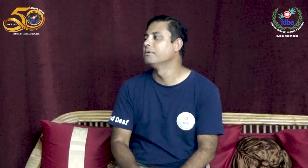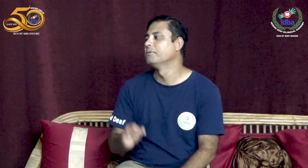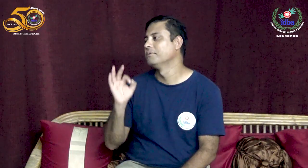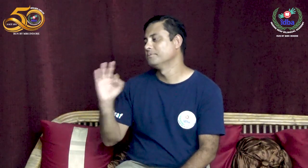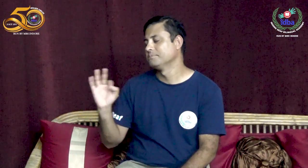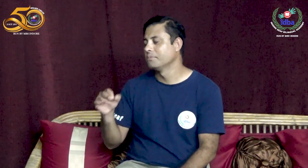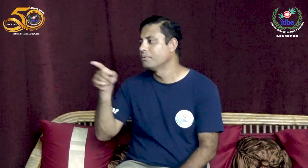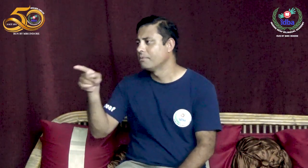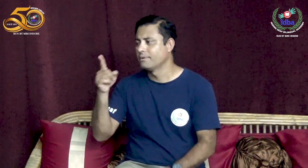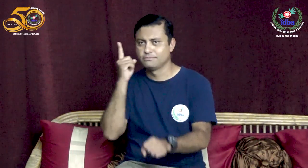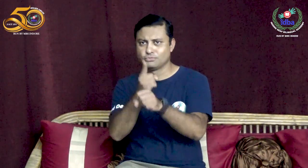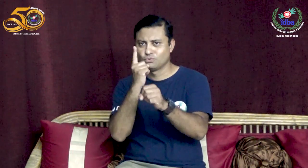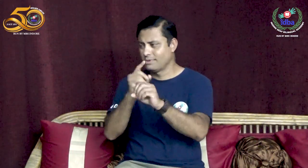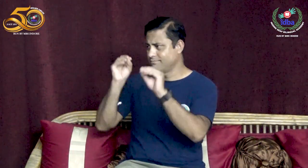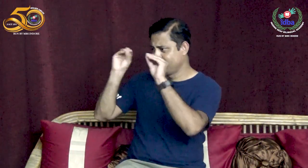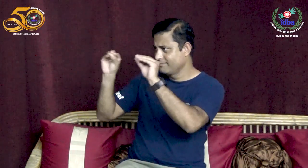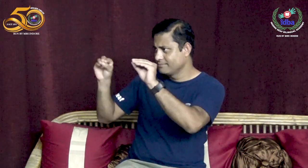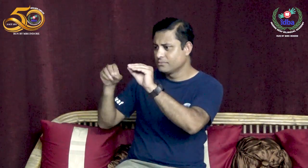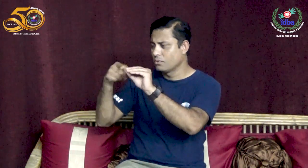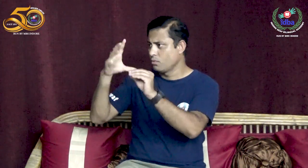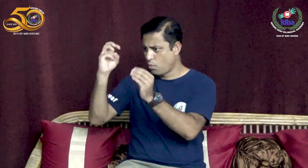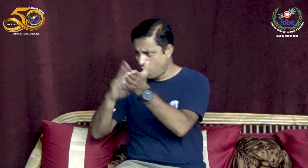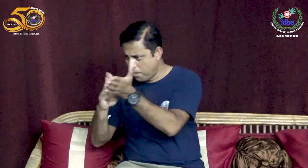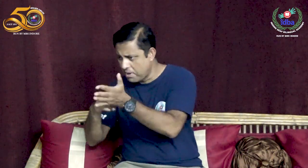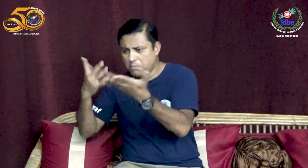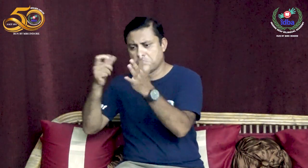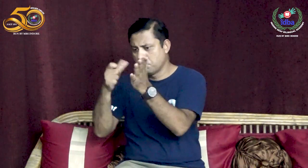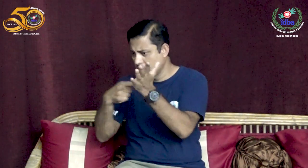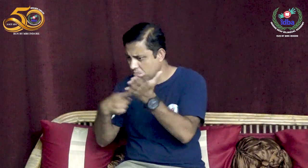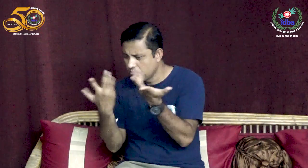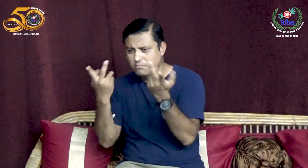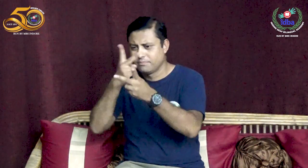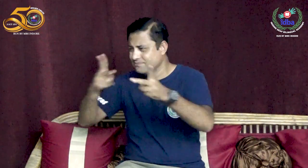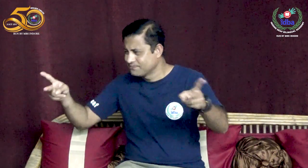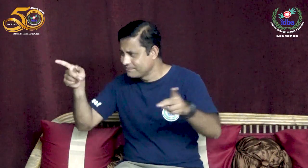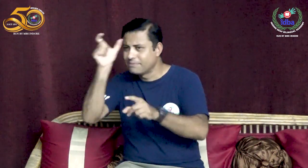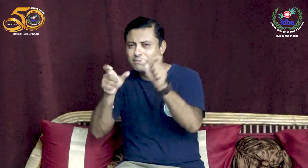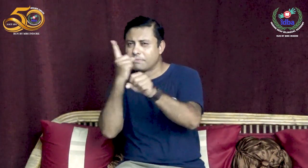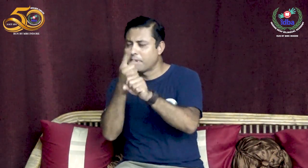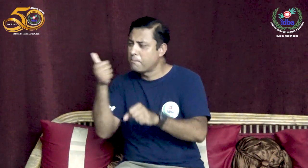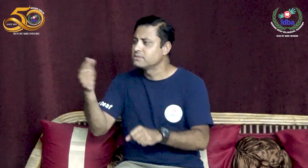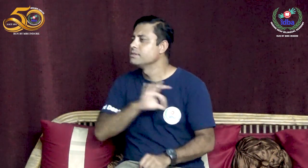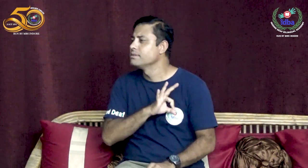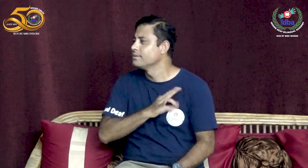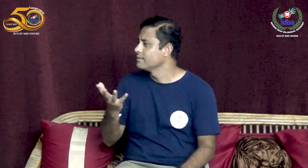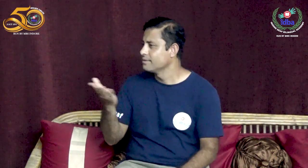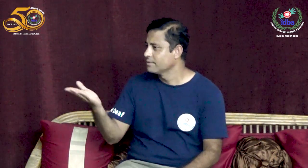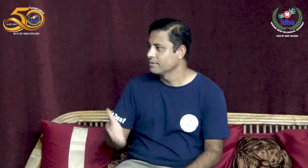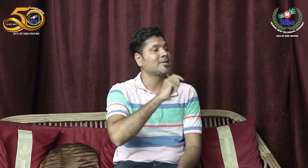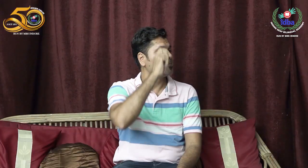करने की है वो वहीं रह गई, वर्ड्स की। जो आपको टीचर ने पढ़ाया या कुछ, जो आपकी फेवरेट